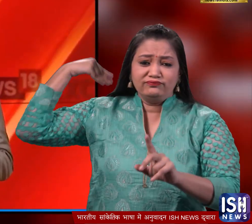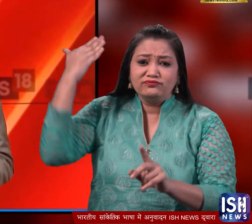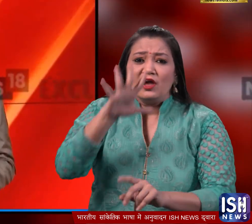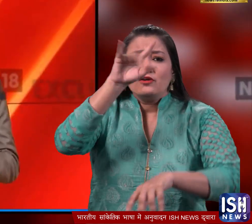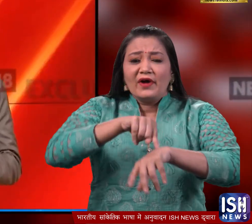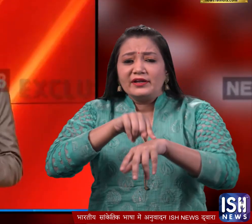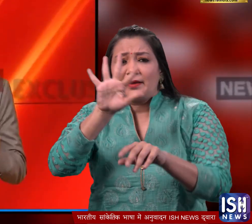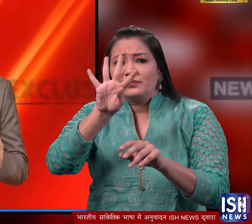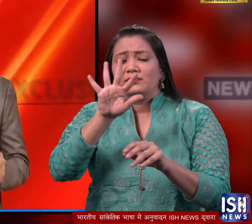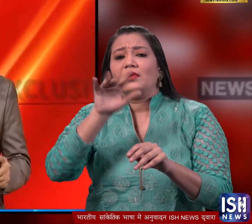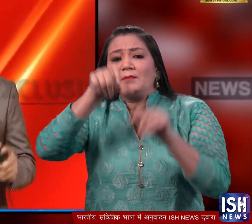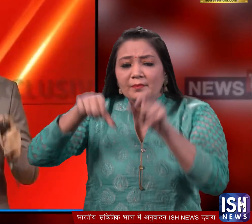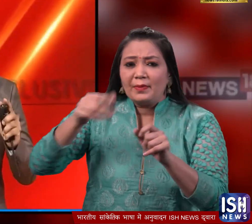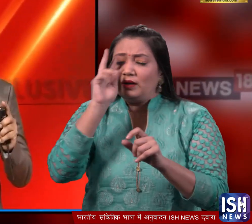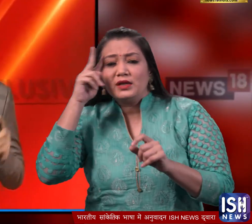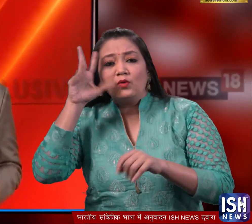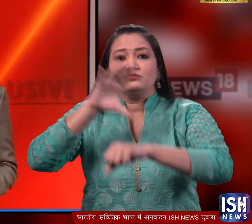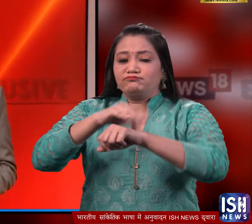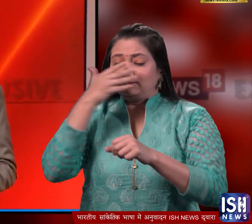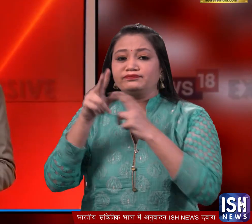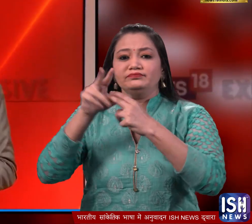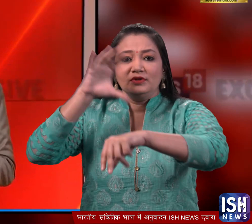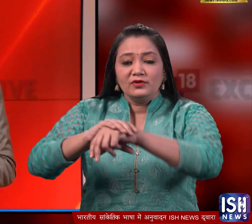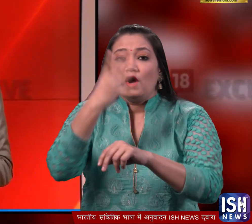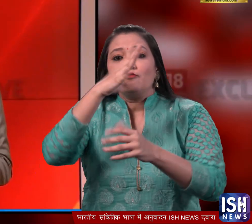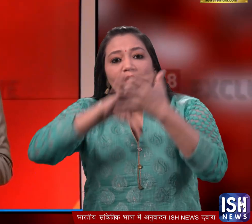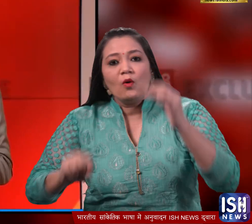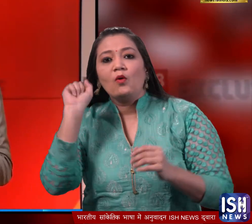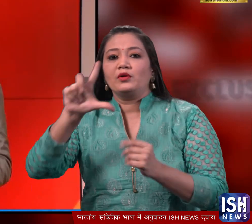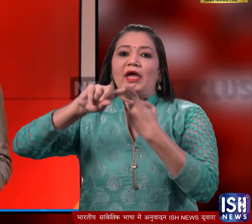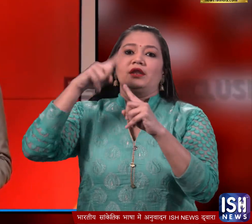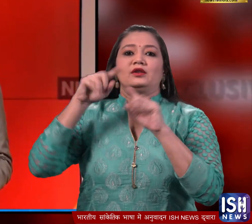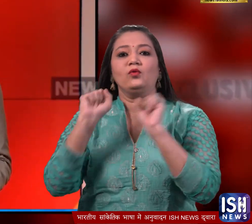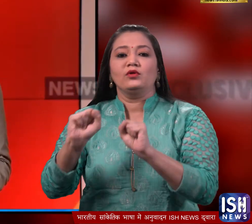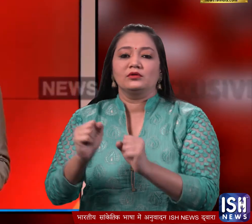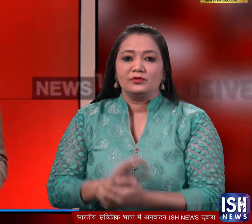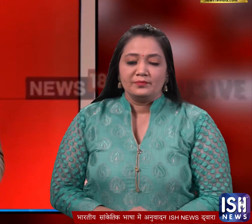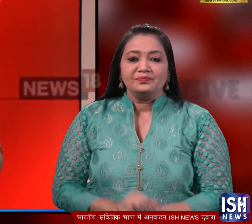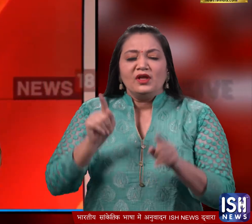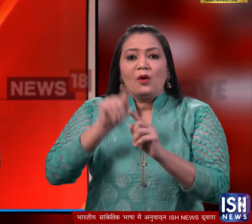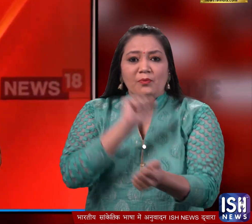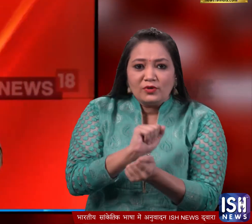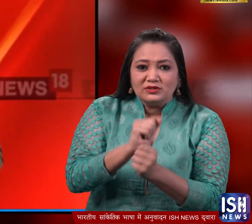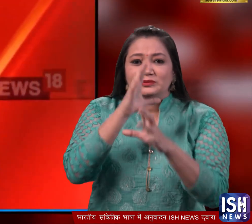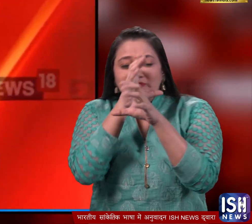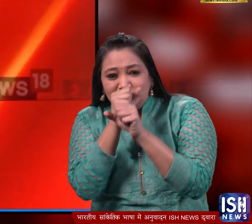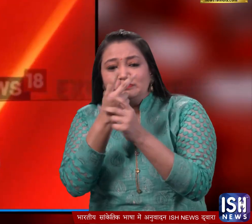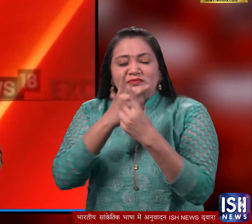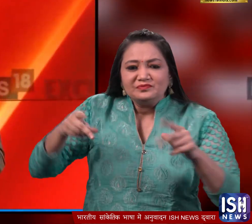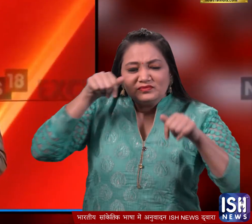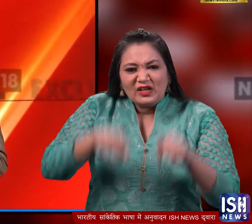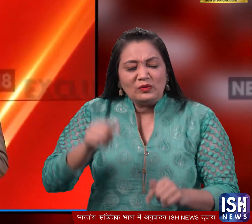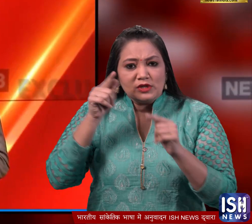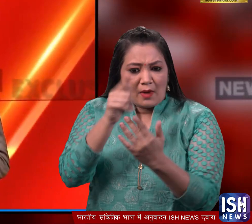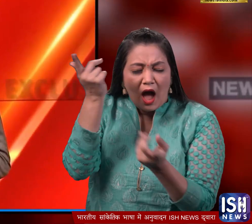दौरान 5 संदिग्ध आतंकी गिरफ्तार हो चुके हैं, जिनमें 4 लश्कर तैयबा से ही जुड़े बताए गए, इसलिए पुलिस और खुफिया एजेंसियों